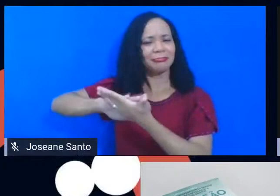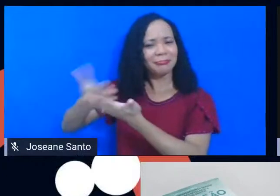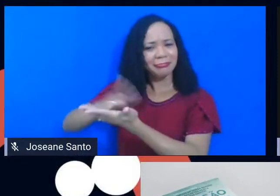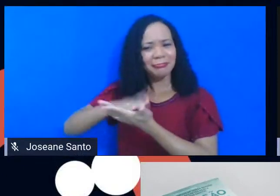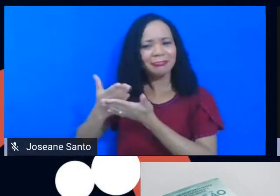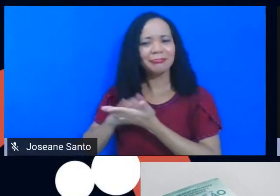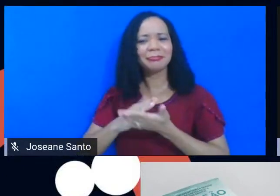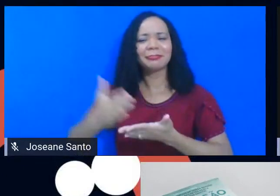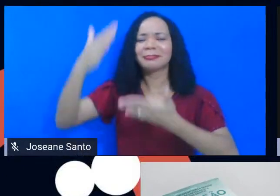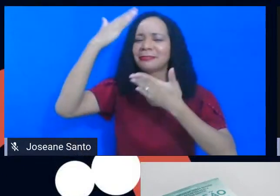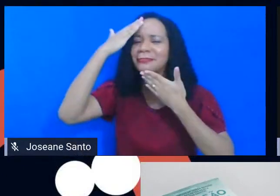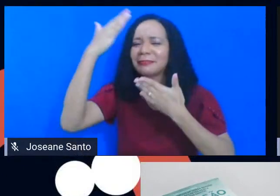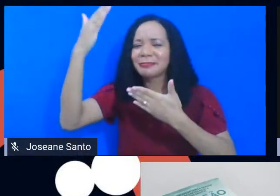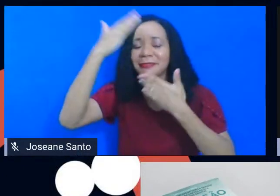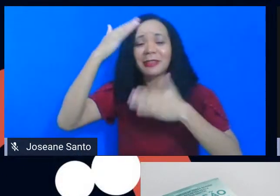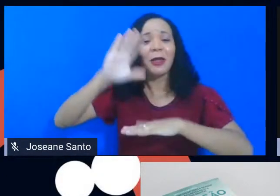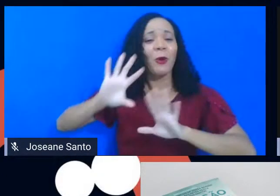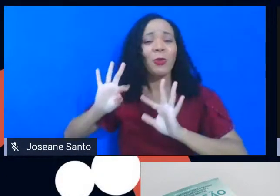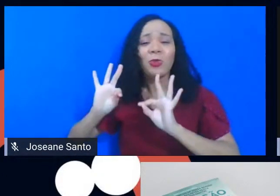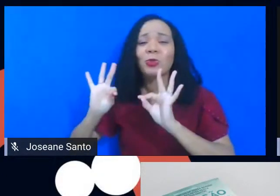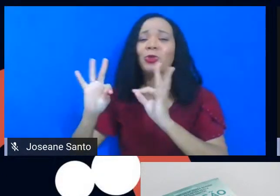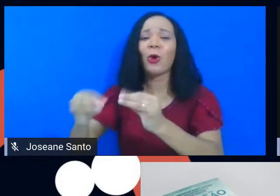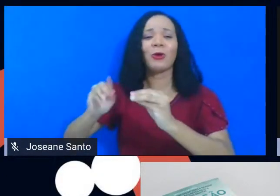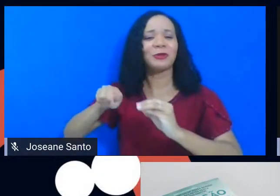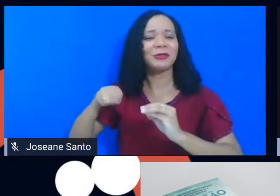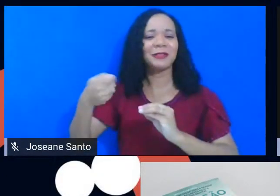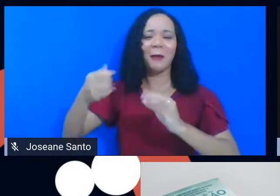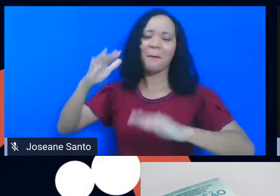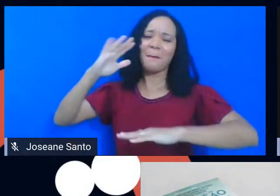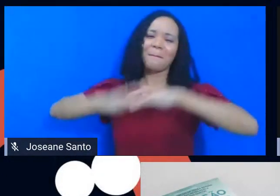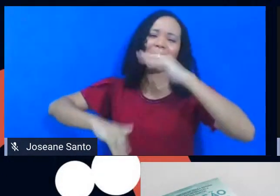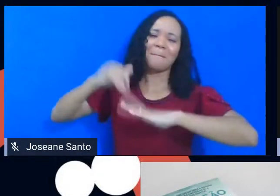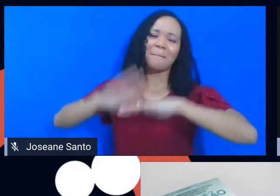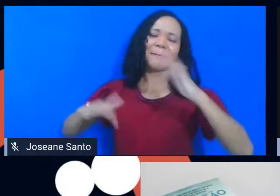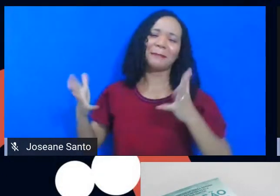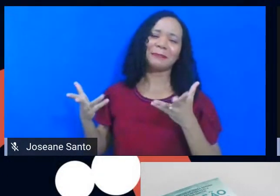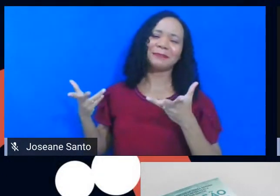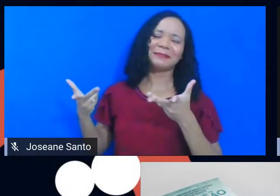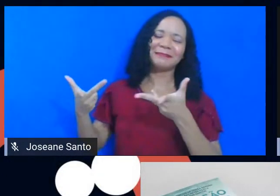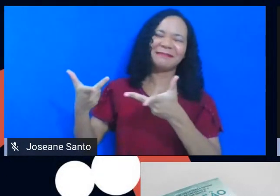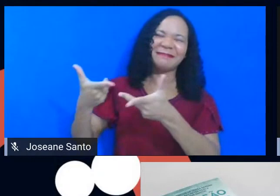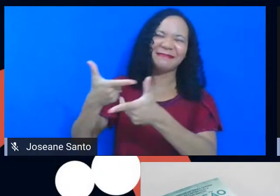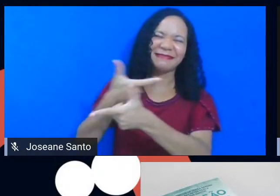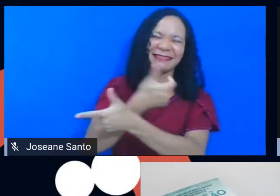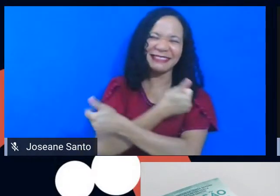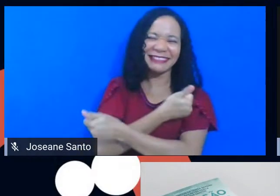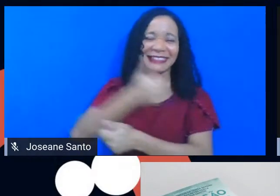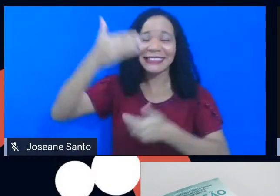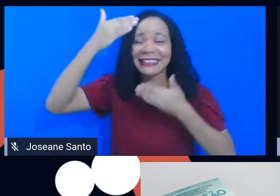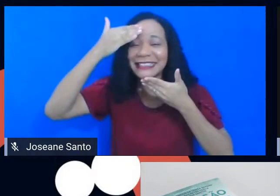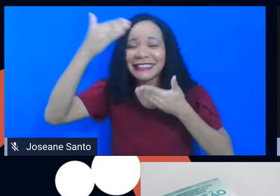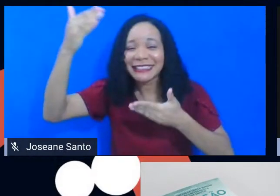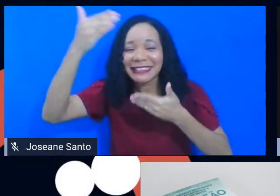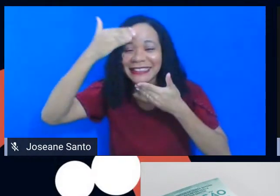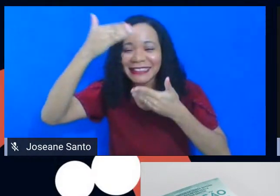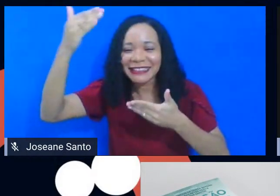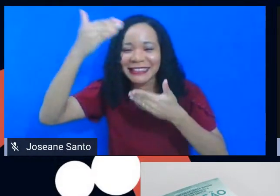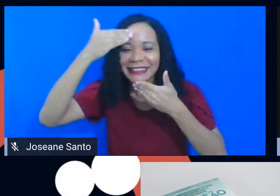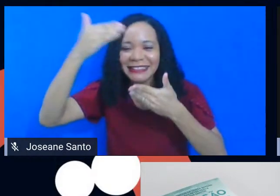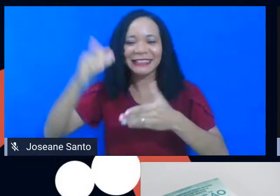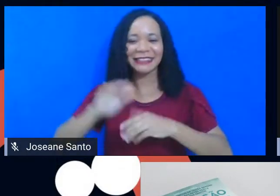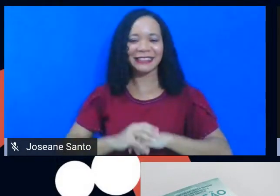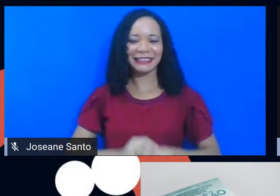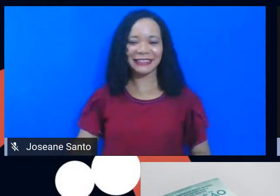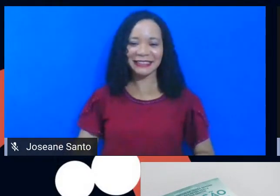Então, a equipe hoje trabalhou eh exaustivamente, né, colocando em prática todas as suas